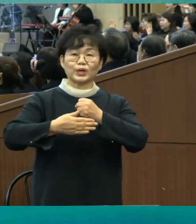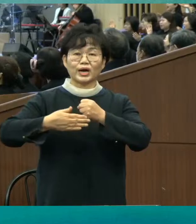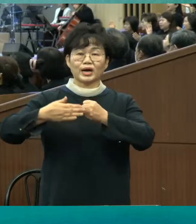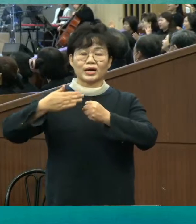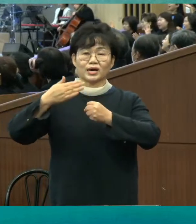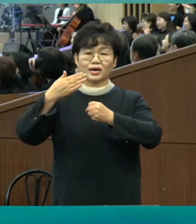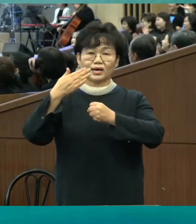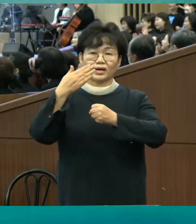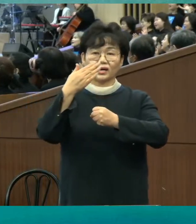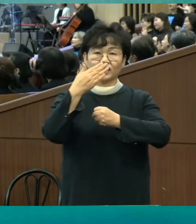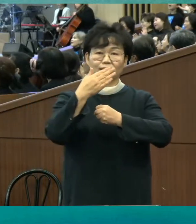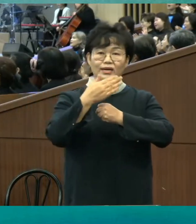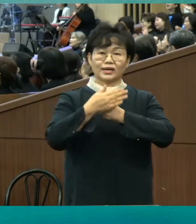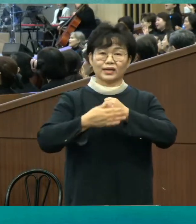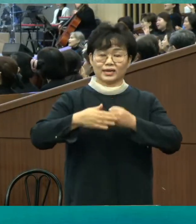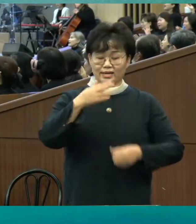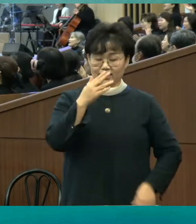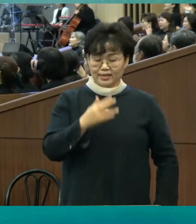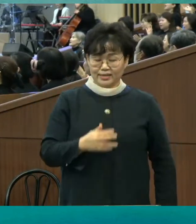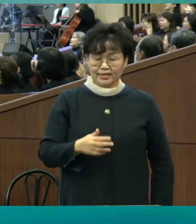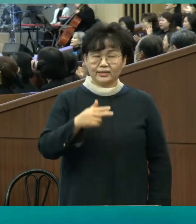은혜로다